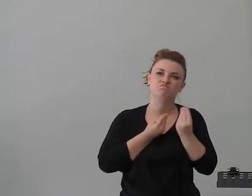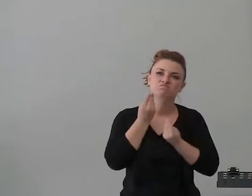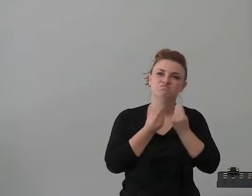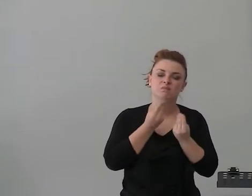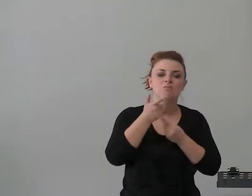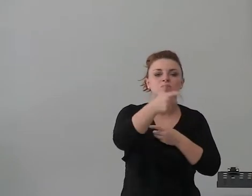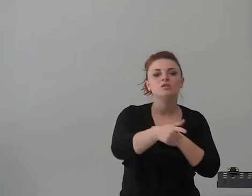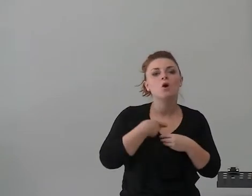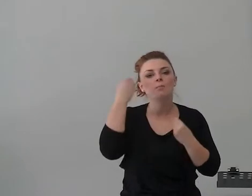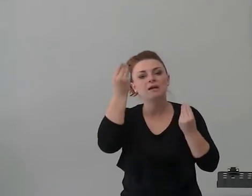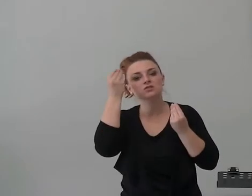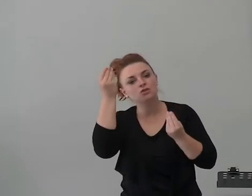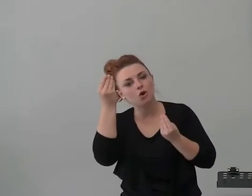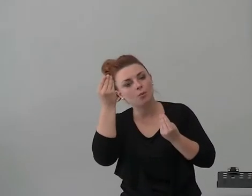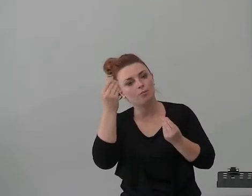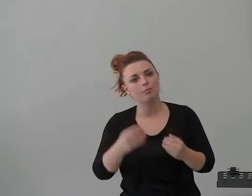mio cuore io penso